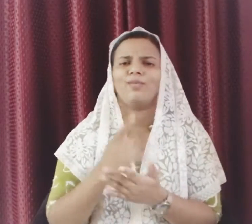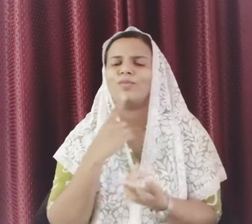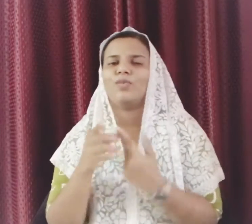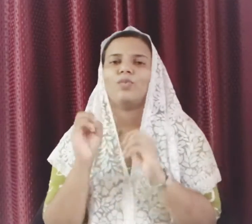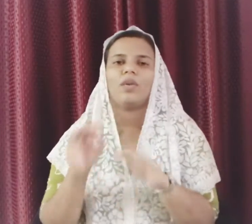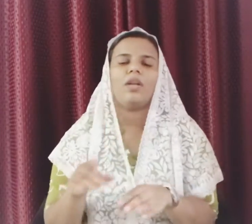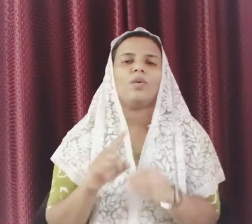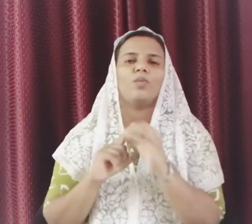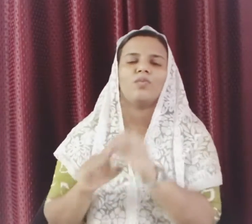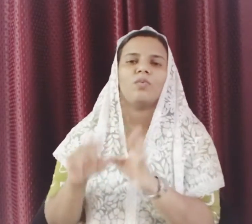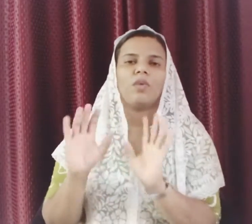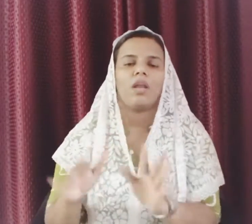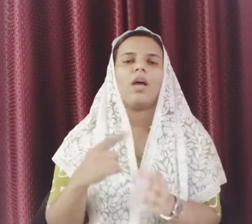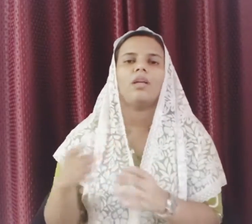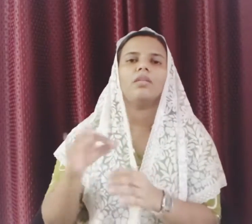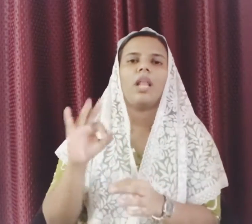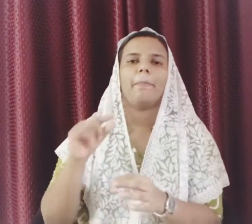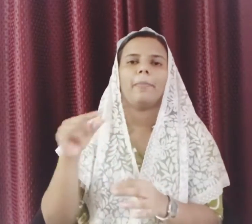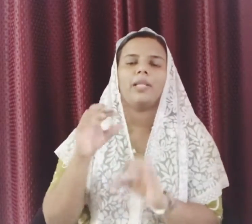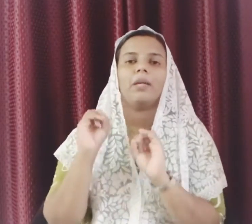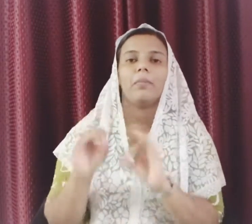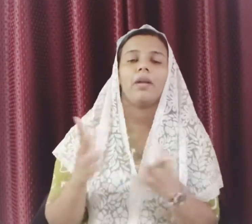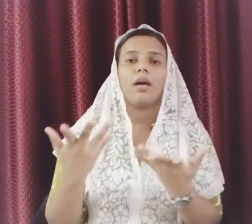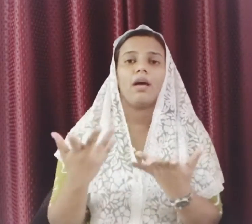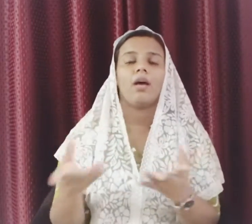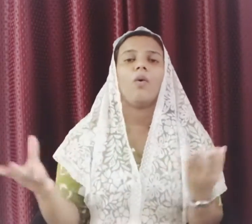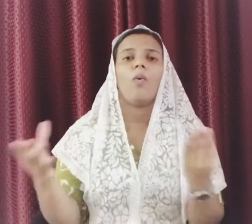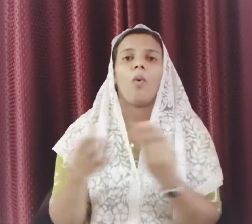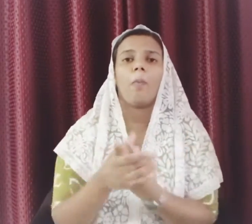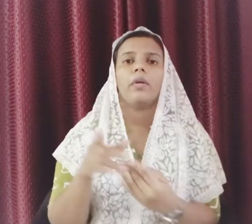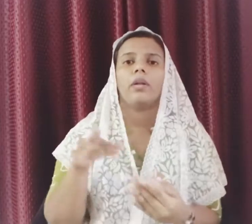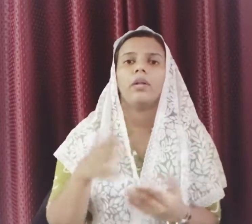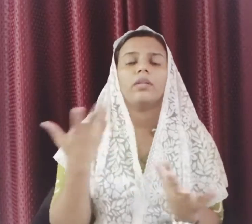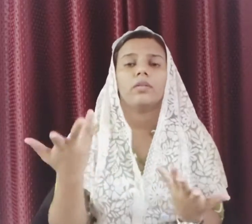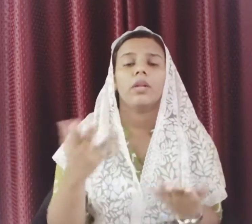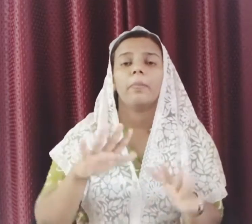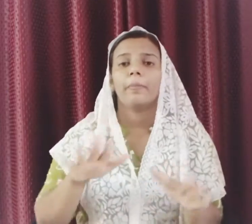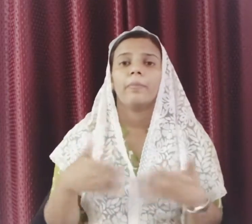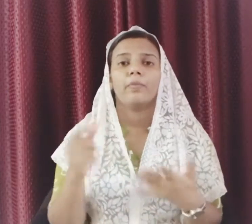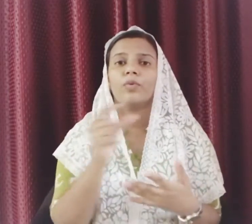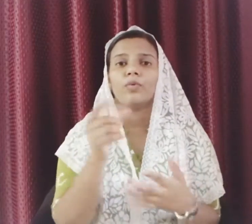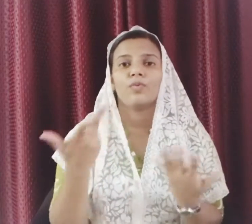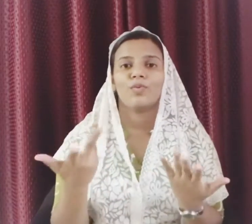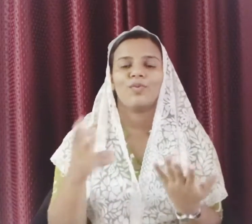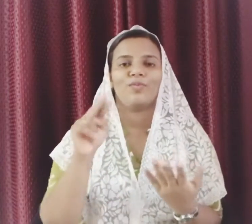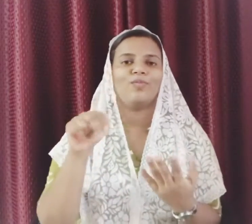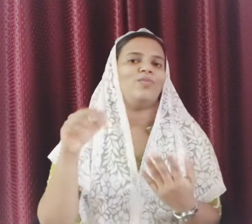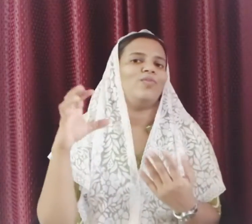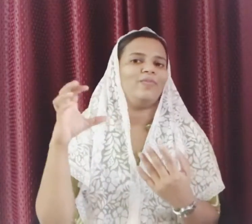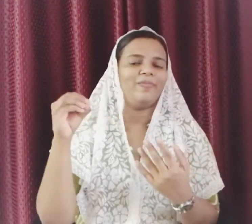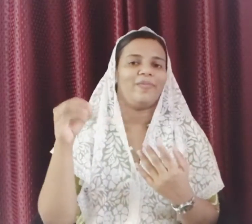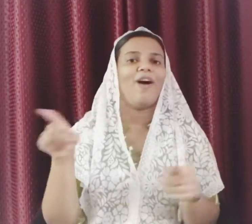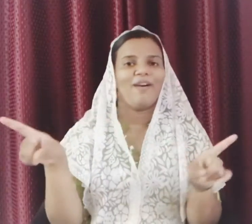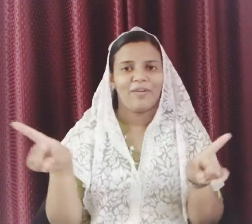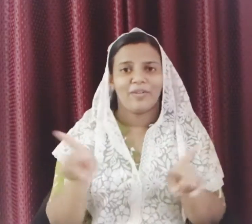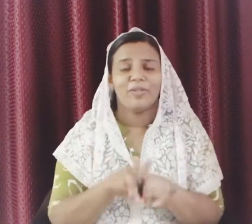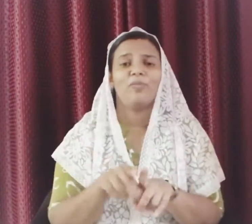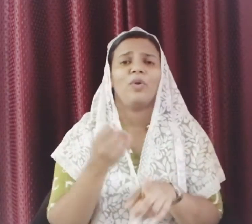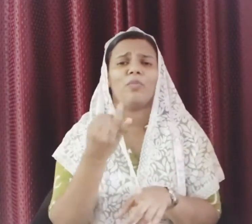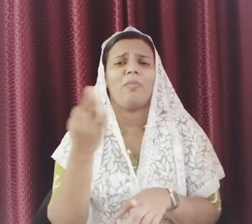ആ വ്യക്തിയുമായിട്ട് യാതൊരു സഹകരണവും ഇല്ലെങ്കിൽ ആ വ്യക്തി നിങ്ങളുടെ കൂടെ നടക്കുന്നത് കൊണ്ട് നിങ്ങൾക്ക് യാതൊരു പ്രയോജനവും ഇല്ലാതായിത്തീരും. അതുപോലെ പല